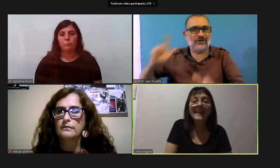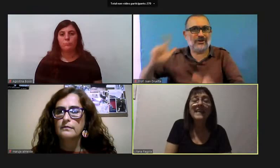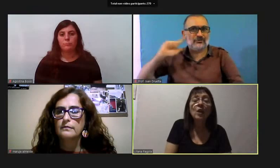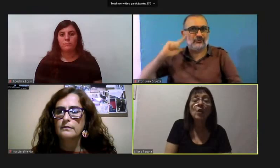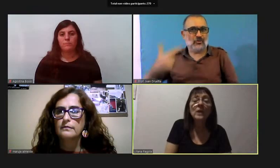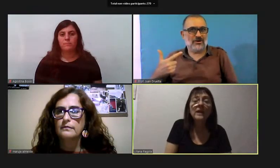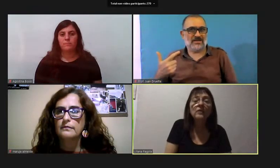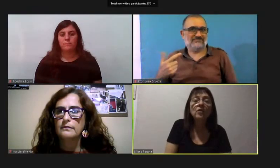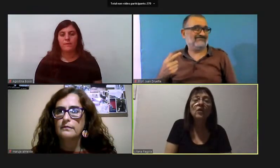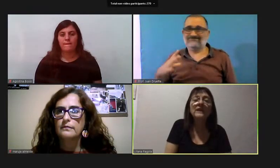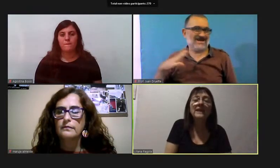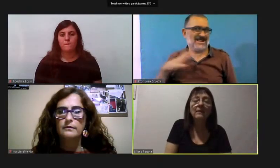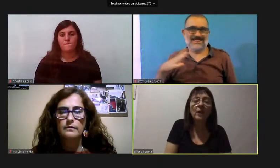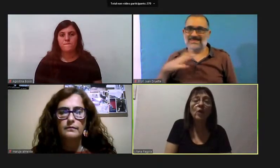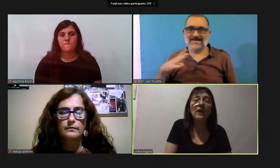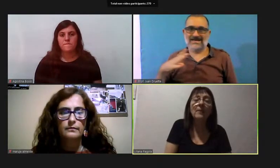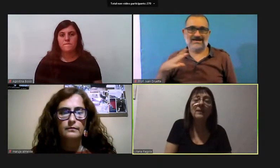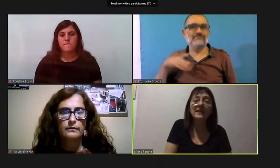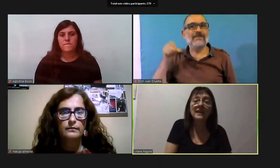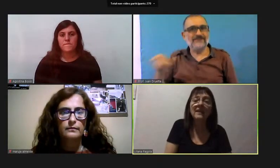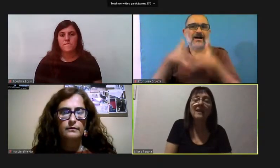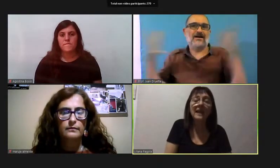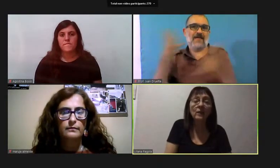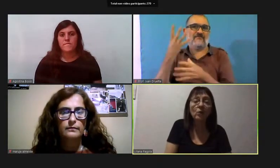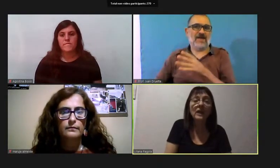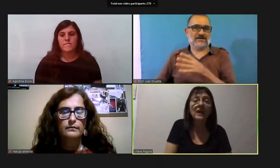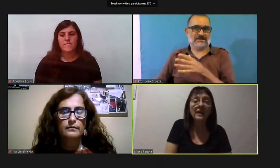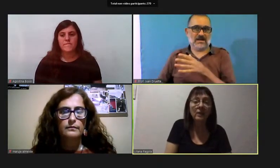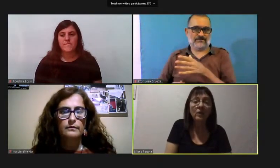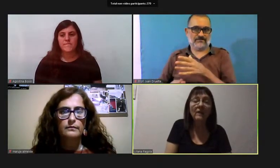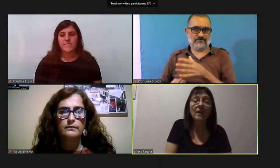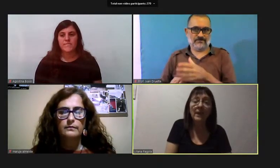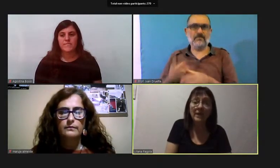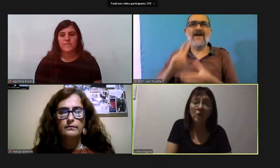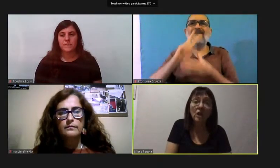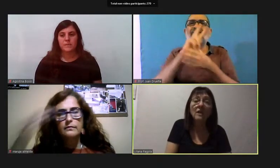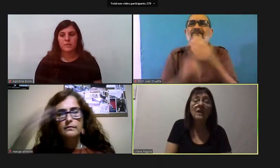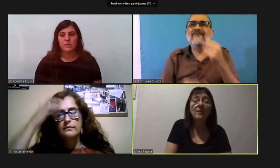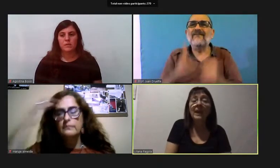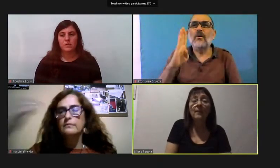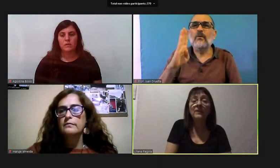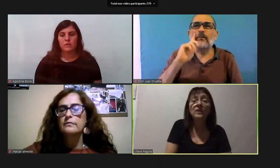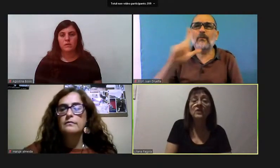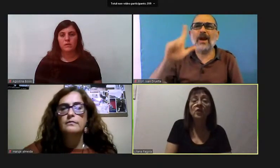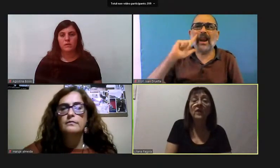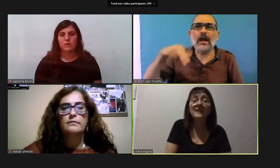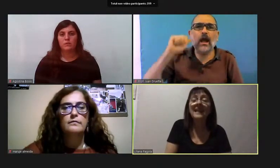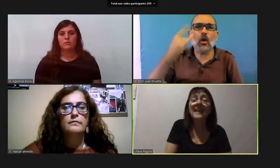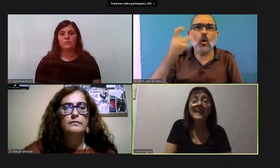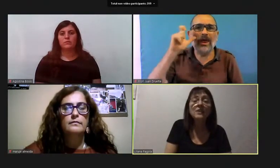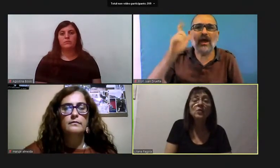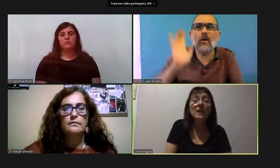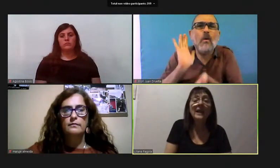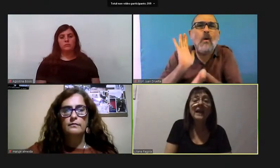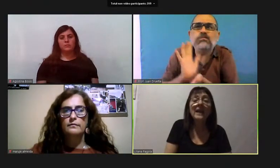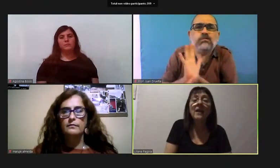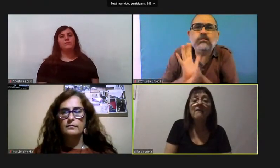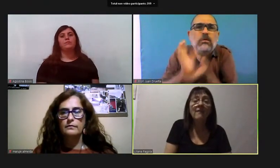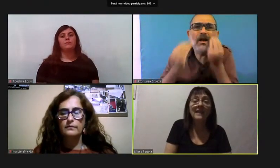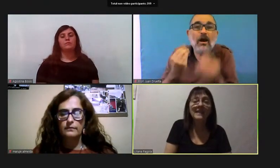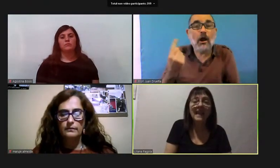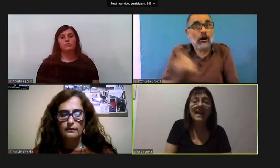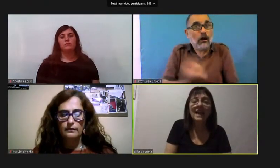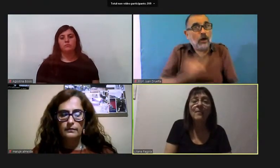importancia de incluir todo lo que tiene que ver con el aprendizaje de la lectura y la escritura del español para las personas sordas. Eso es una